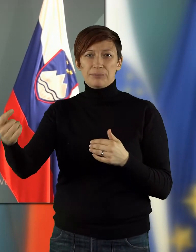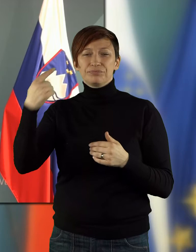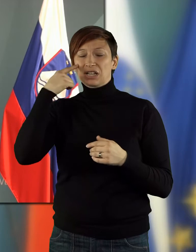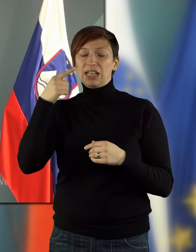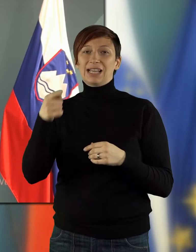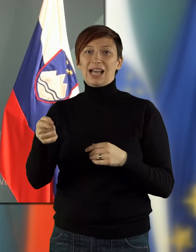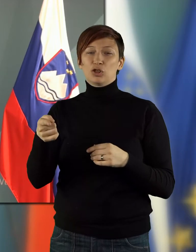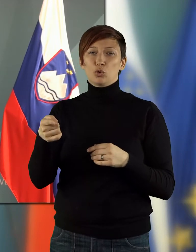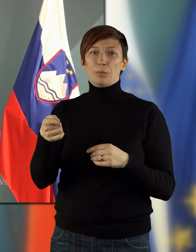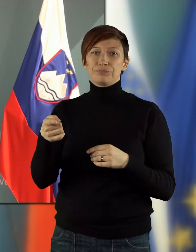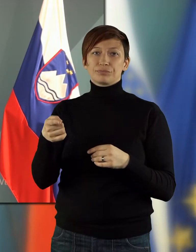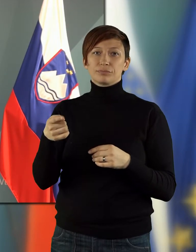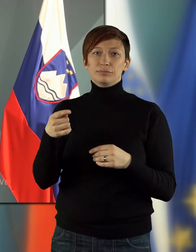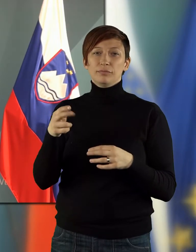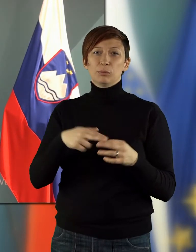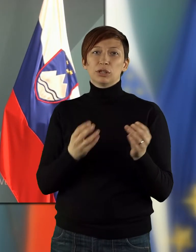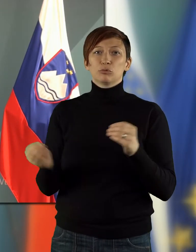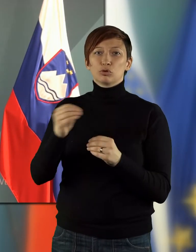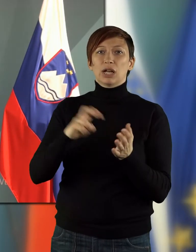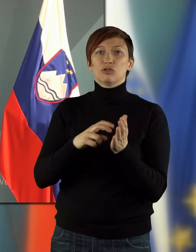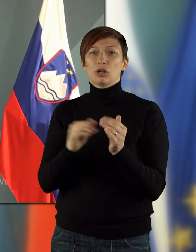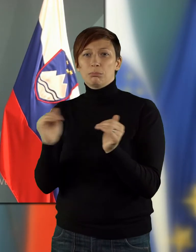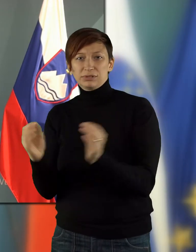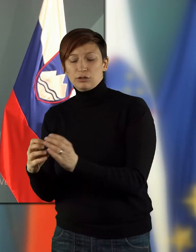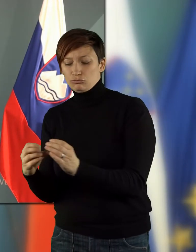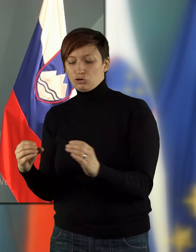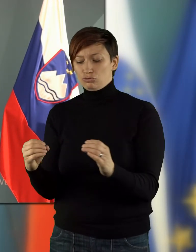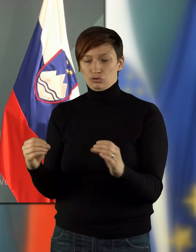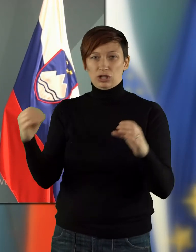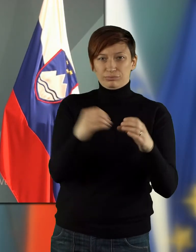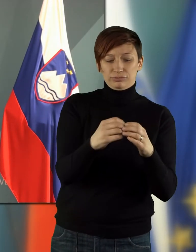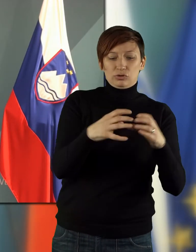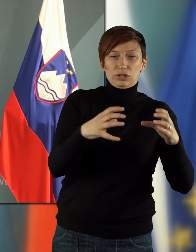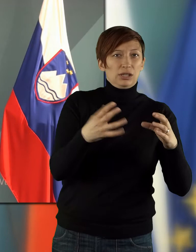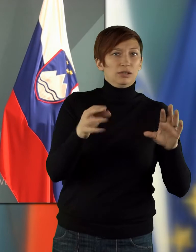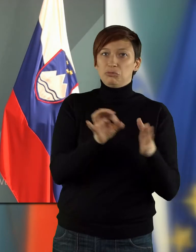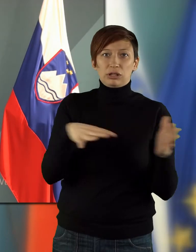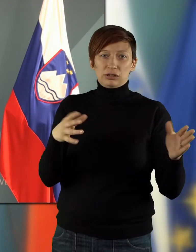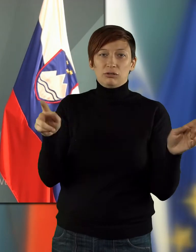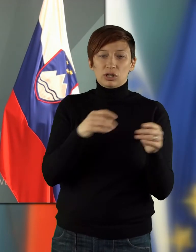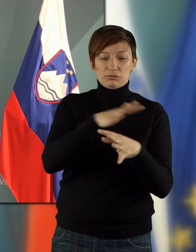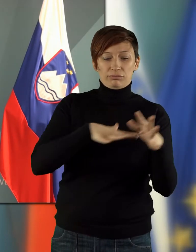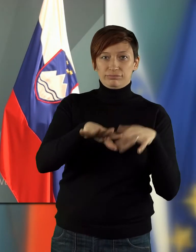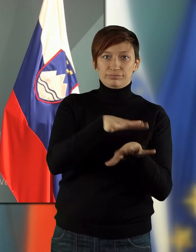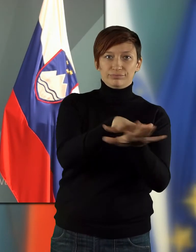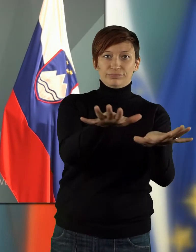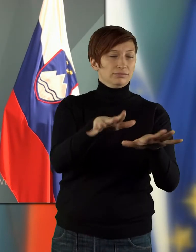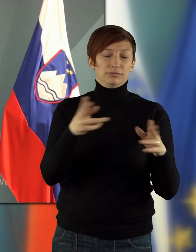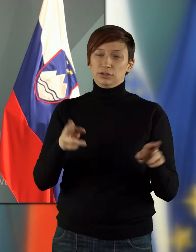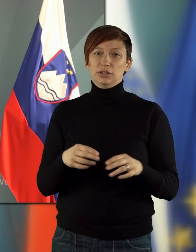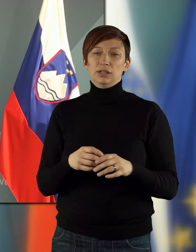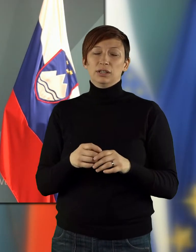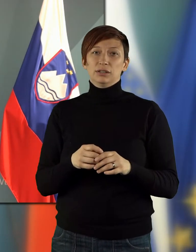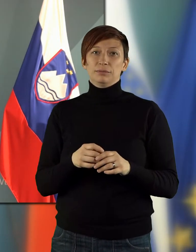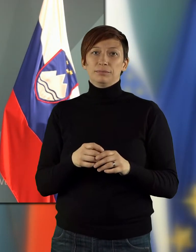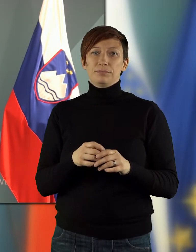ne kasneje, glede na to, da so naknadno dodali še eno četo, ki se zagotovo ni mogla v takem kratkem času